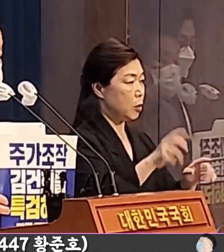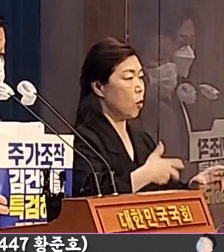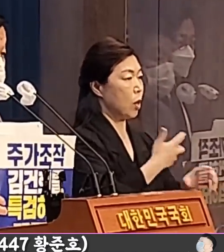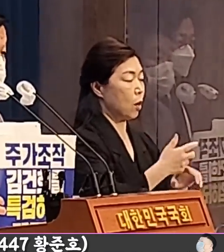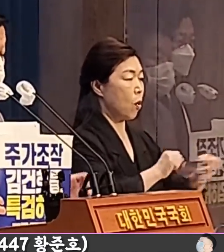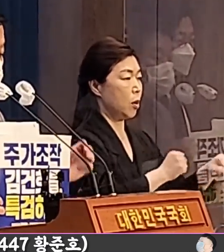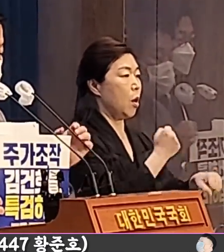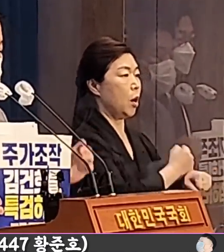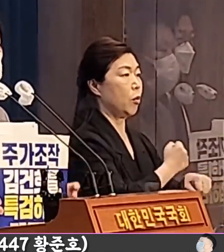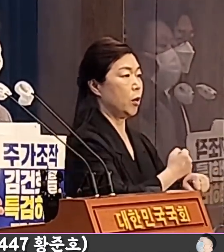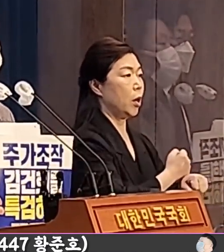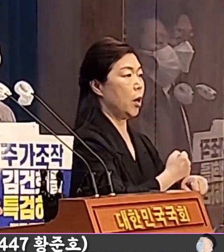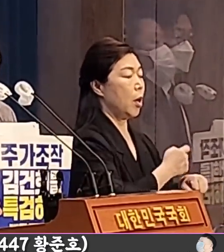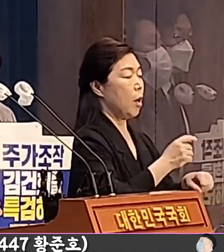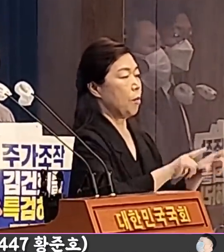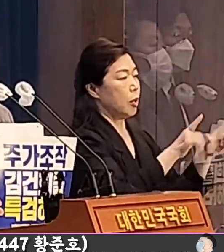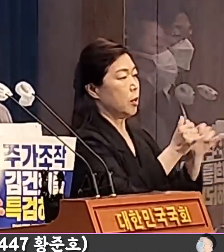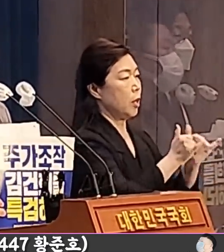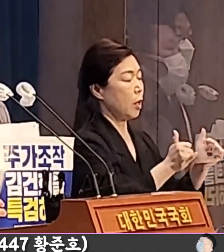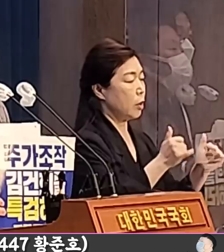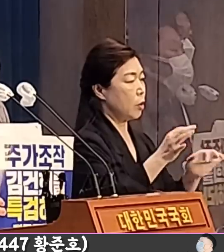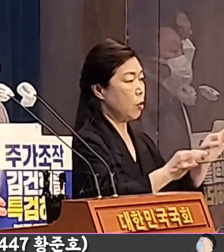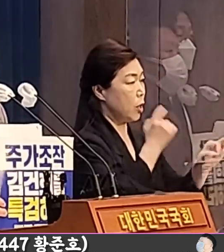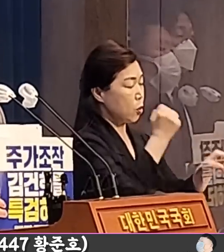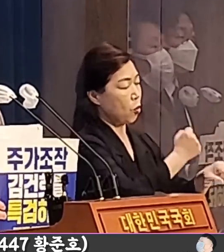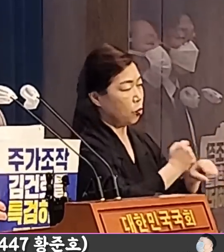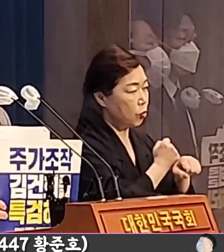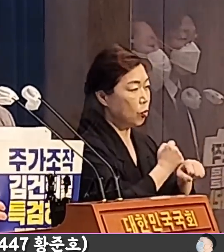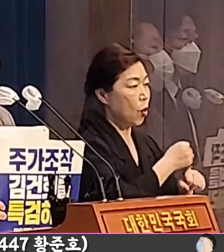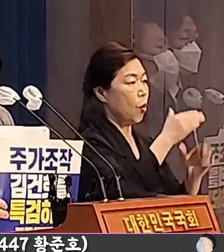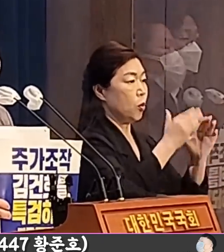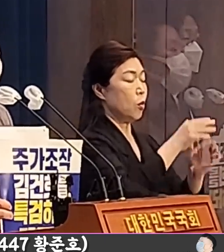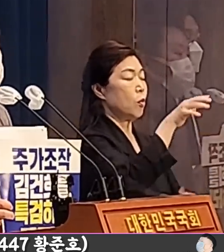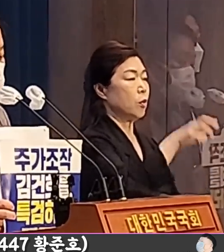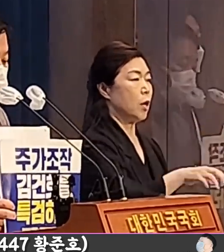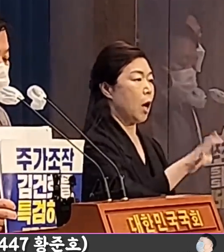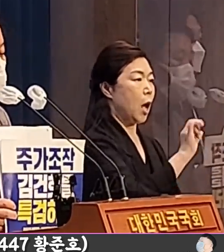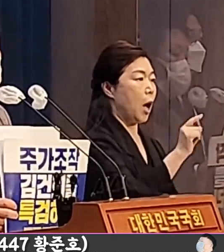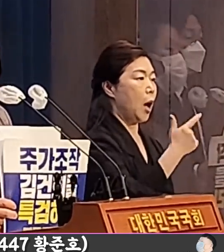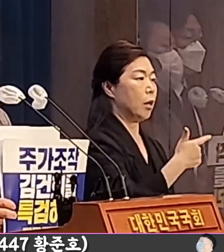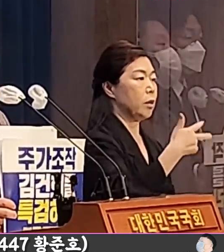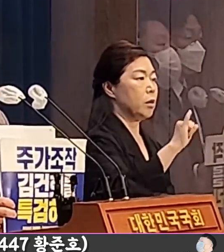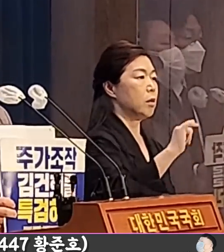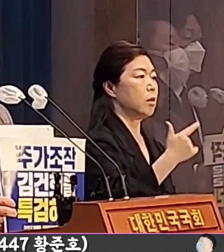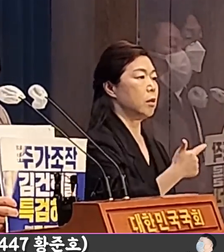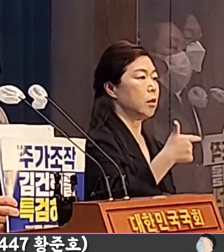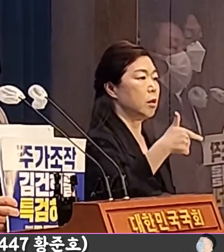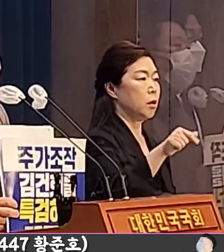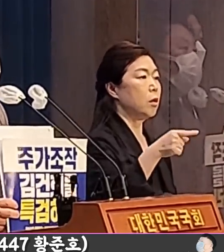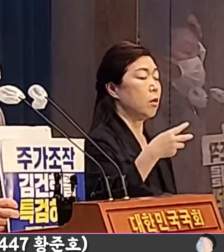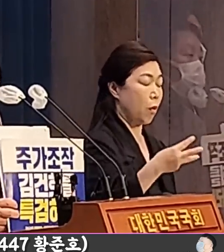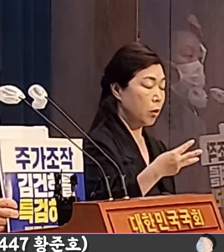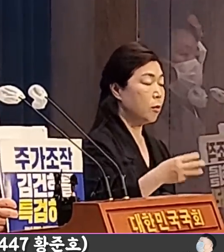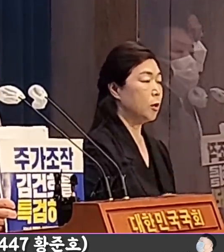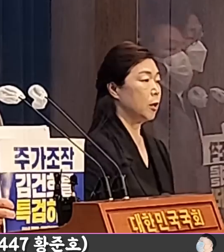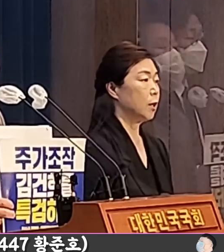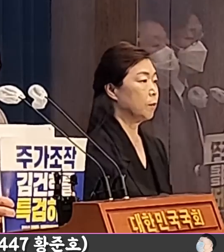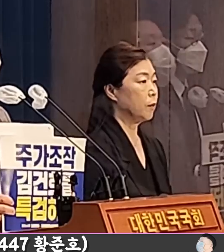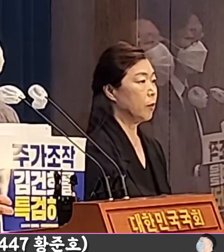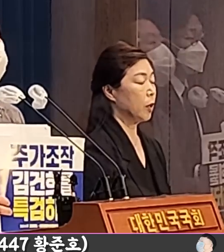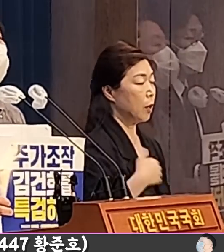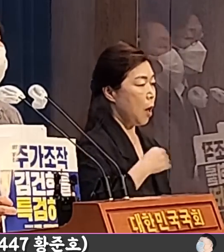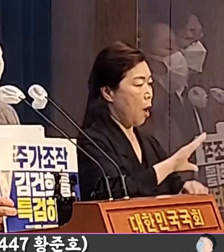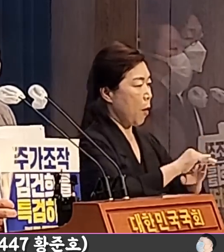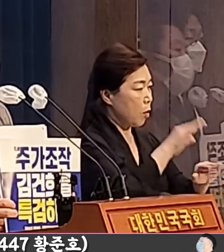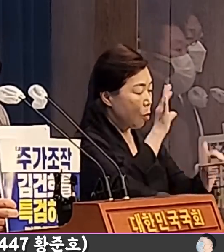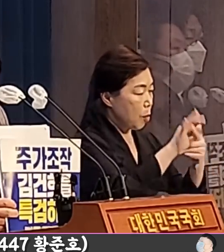있는 민생경제연구소 안진걸이라고 합니다. 저희들이 민생경제연구소 활동을 하다 보고 또 저희